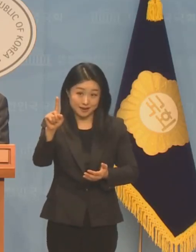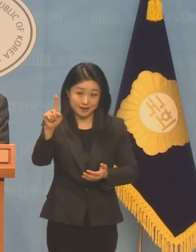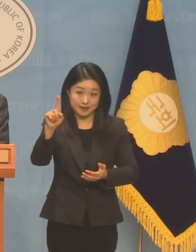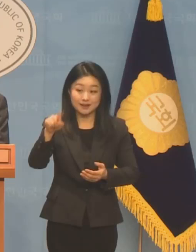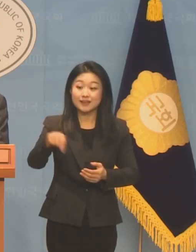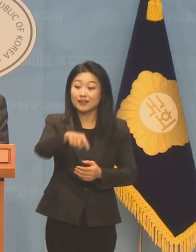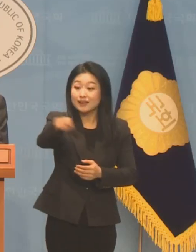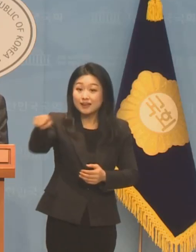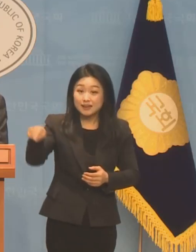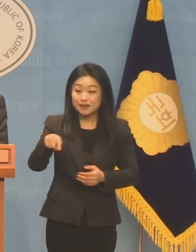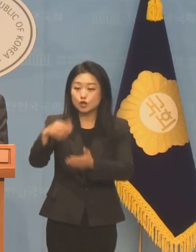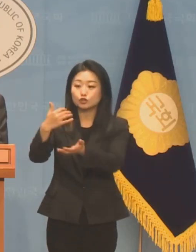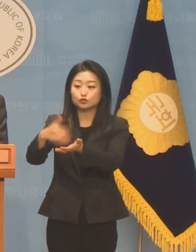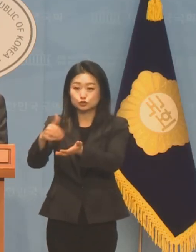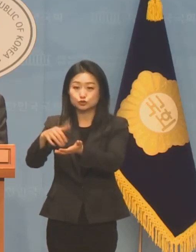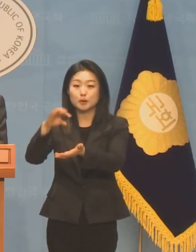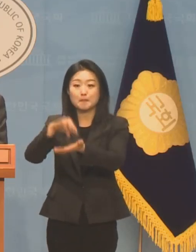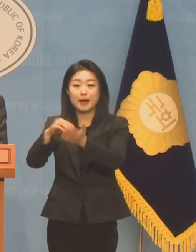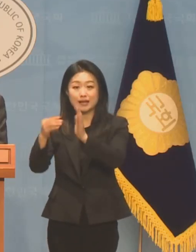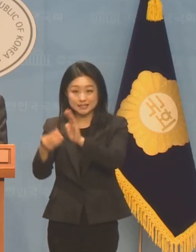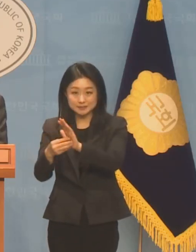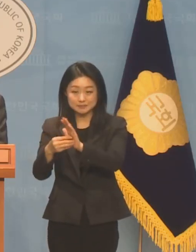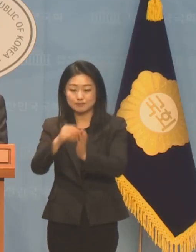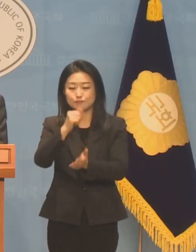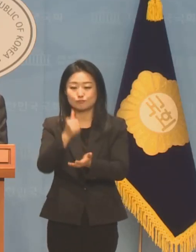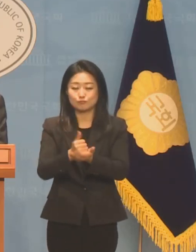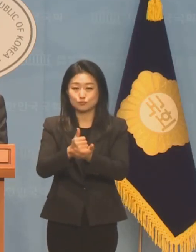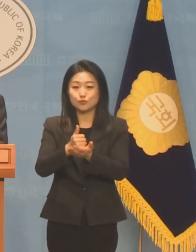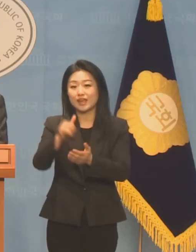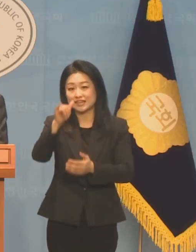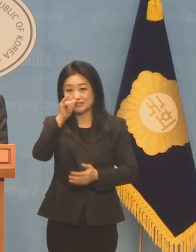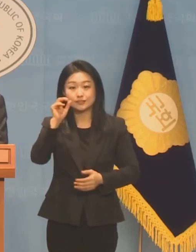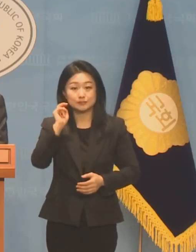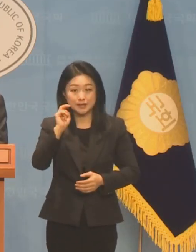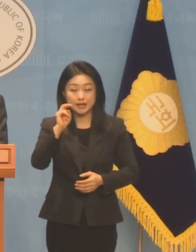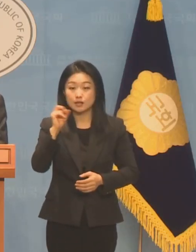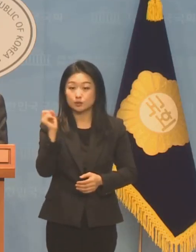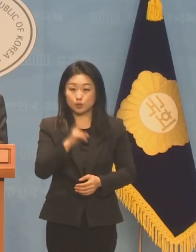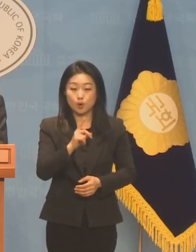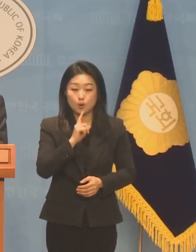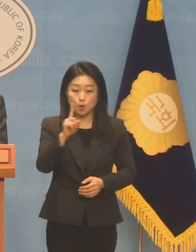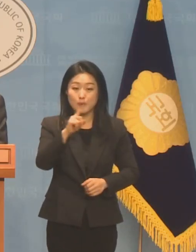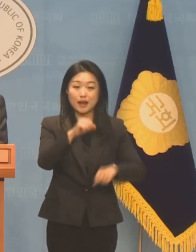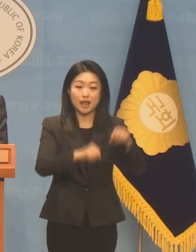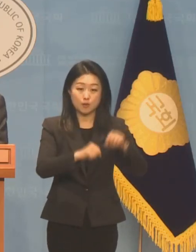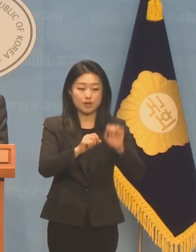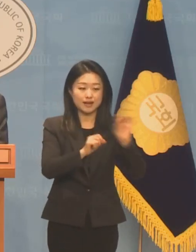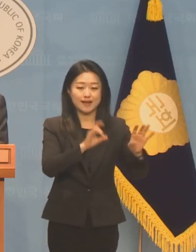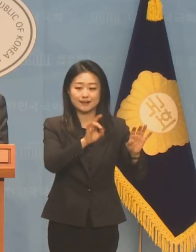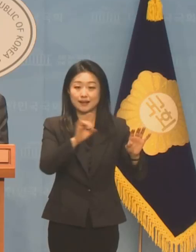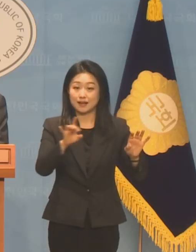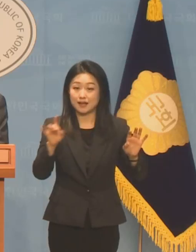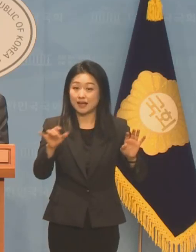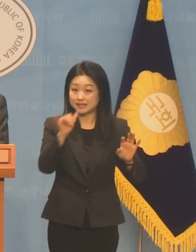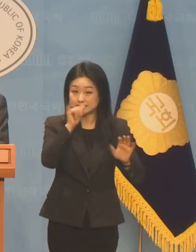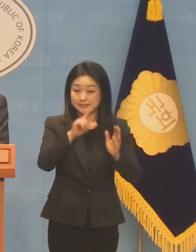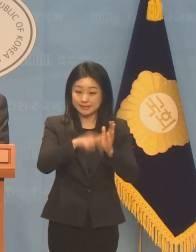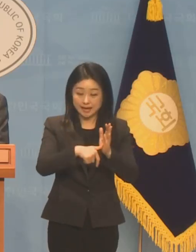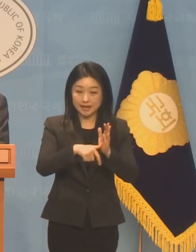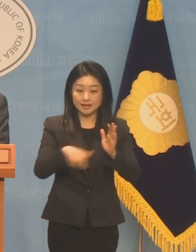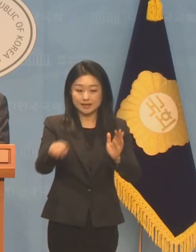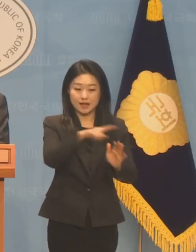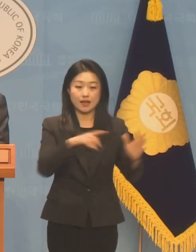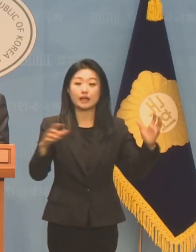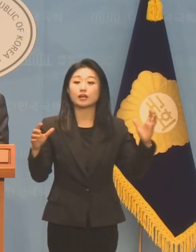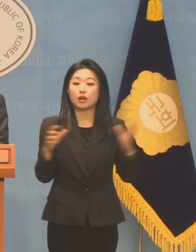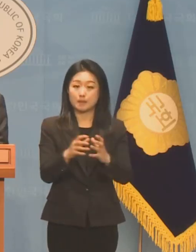고발당한 사람들의 수만큼 무고죄가 성립되며 각 고발 행위가 별개로 이어질 경우 실체적 경합을